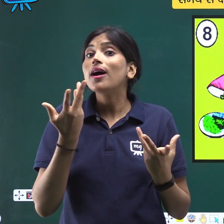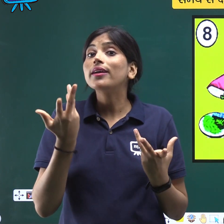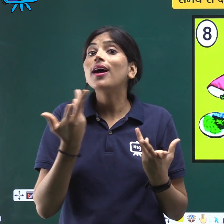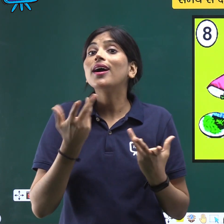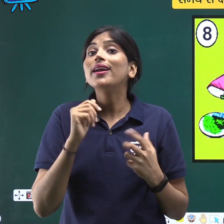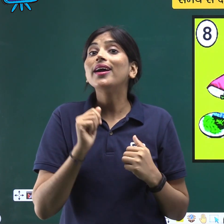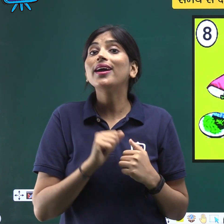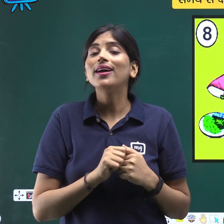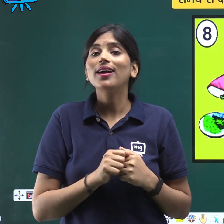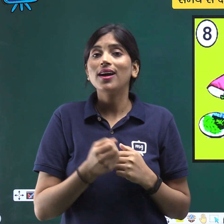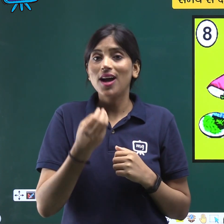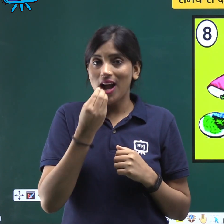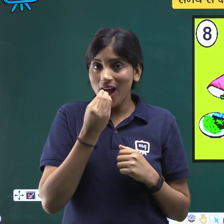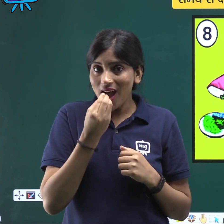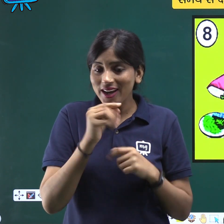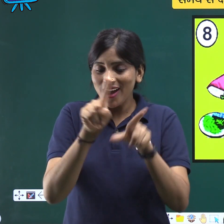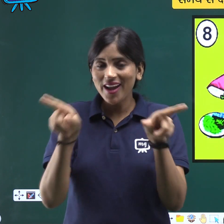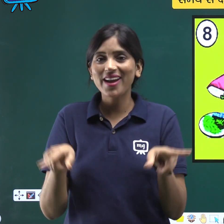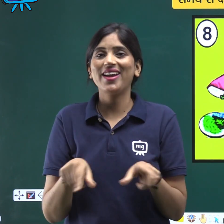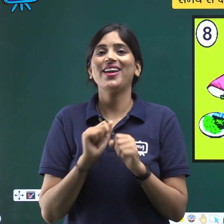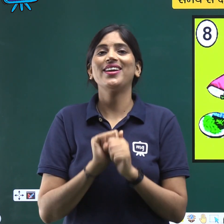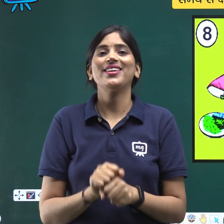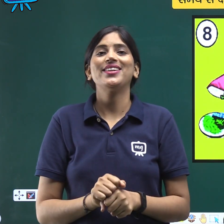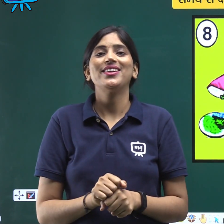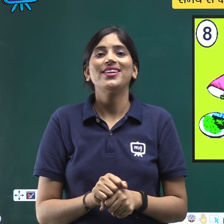है? खाना खाना है।